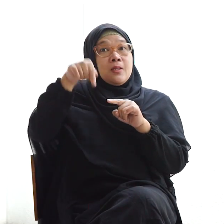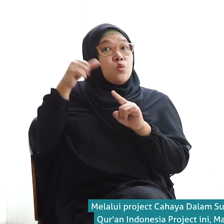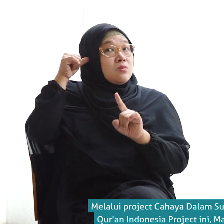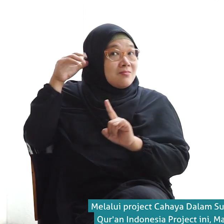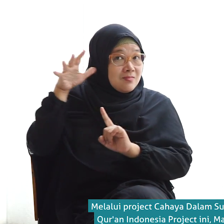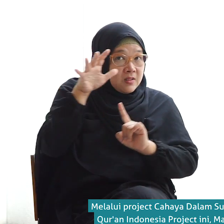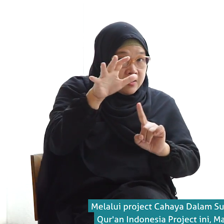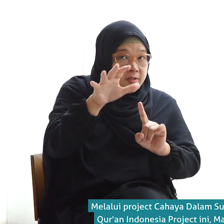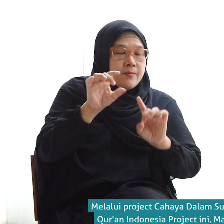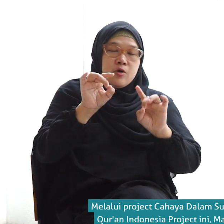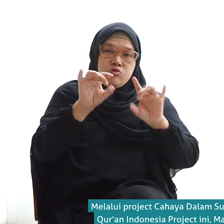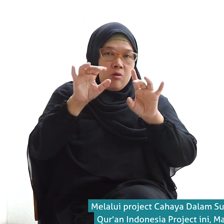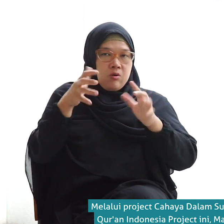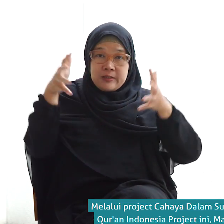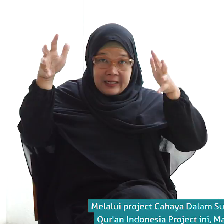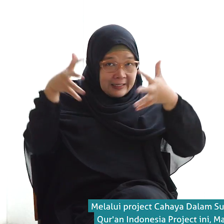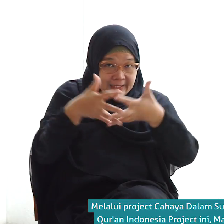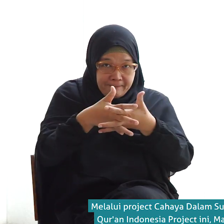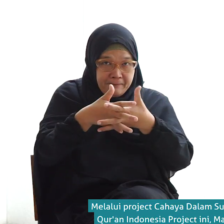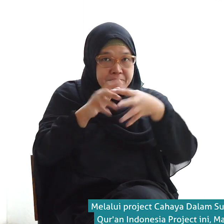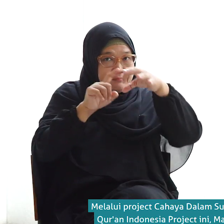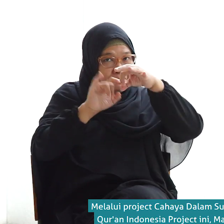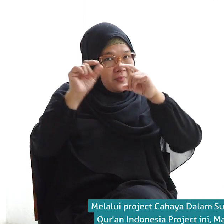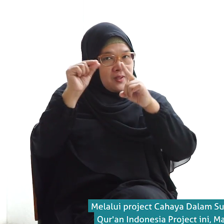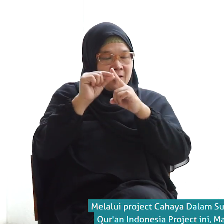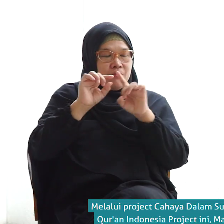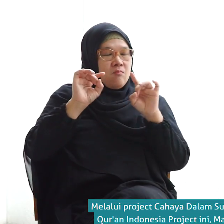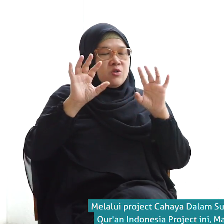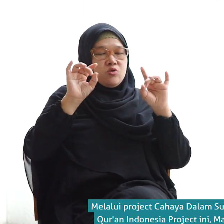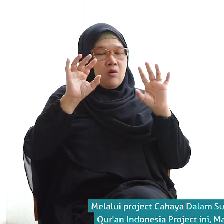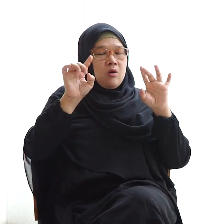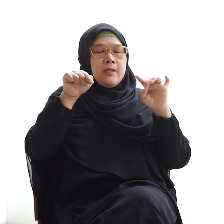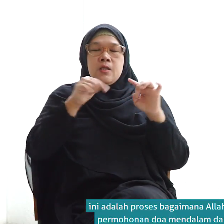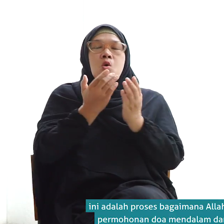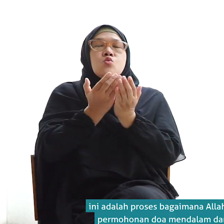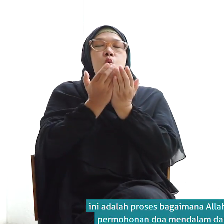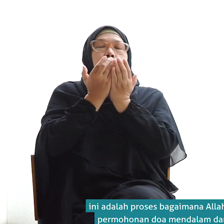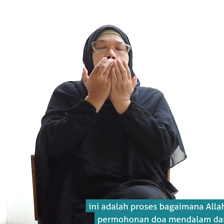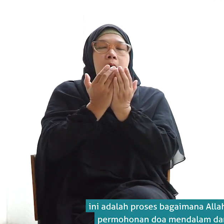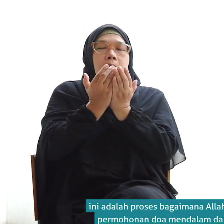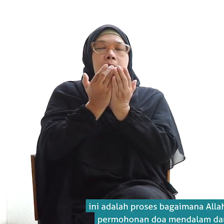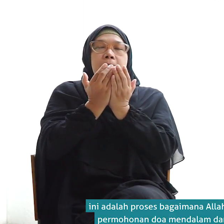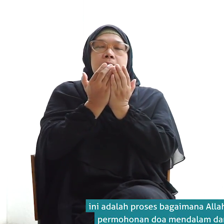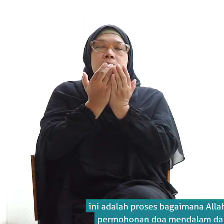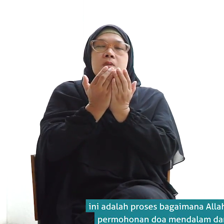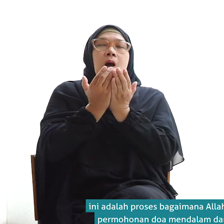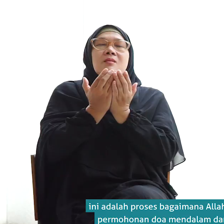Melalui proyek Cahaya Dalam Sunyi dengan Quran Indonesia Project ini, Masya Allah. Ini adalah proses bagaimana Allah